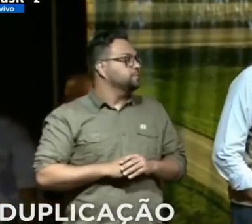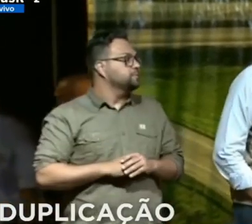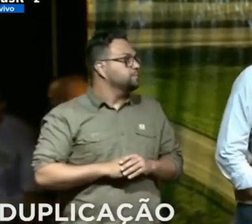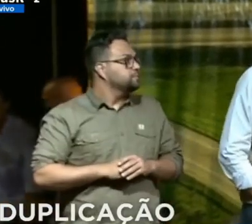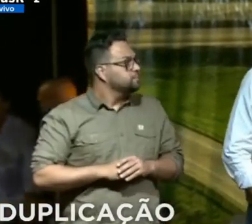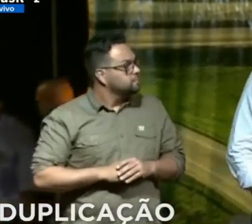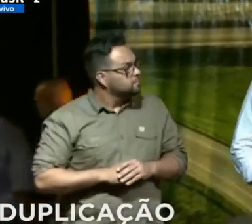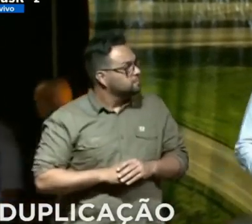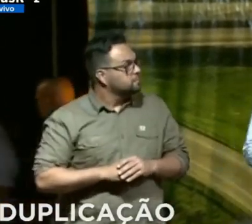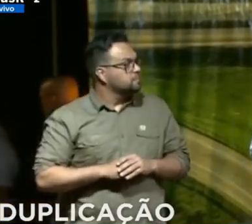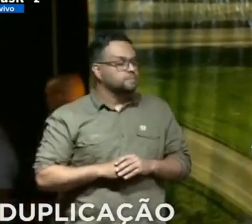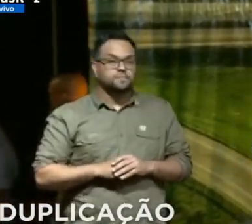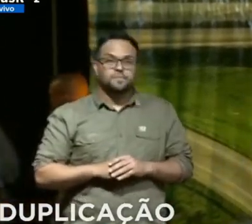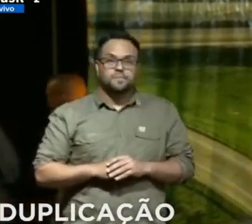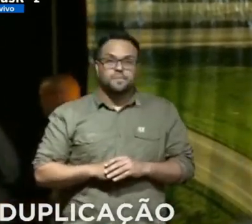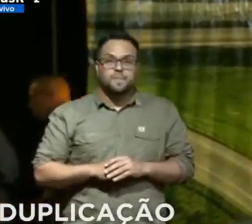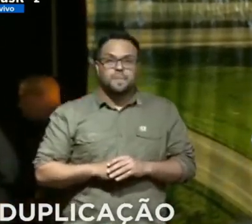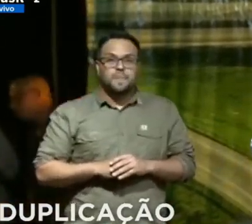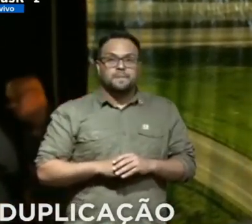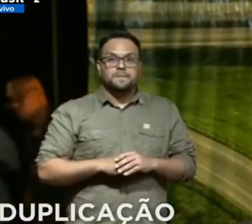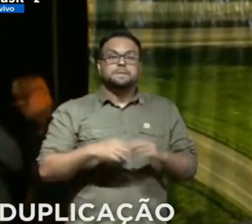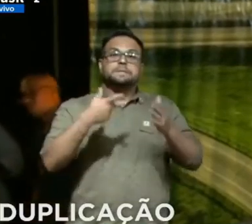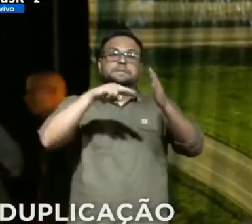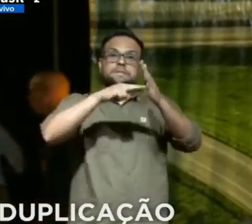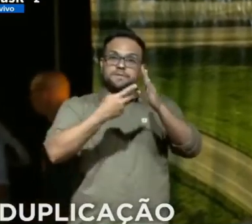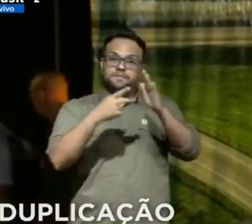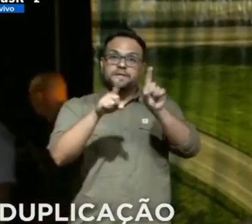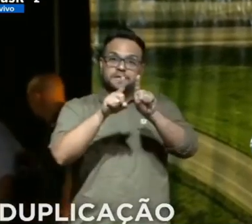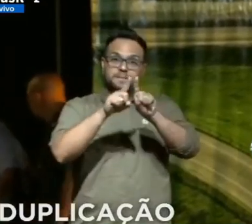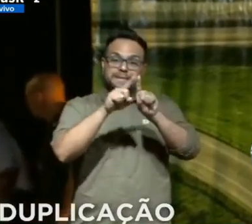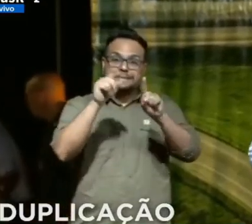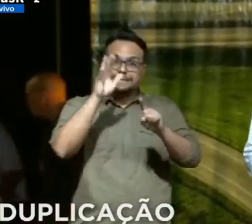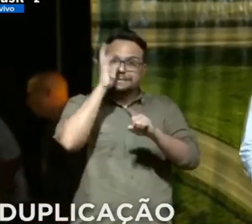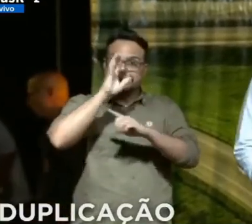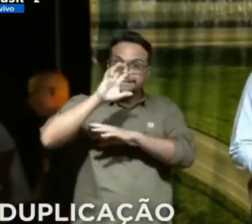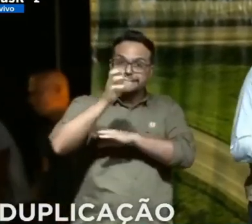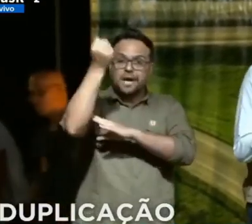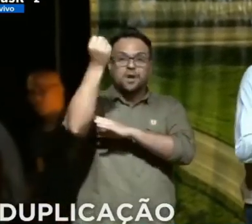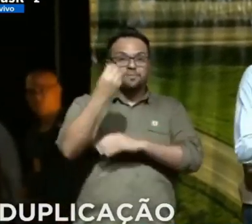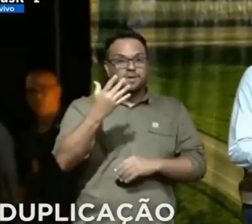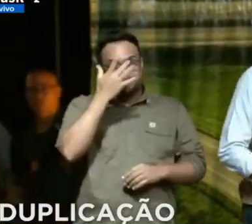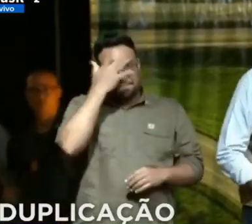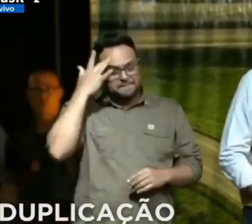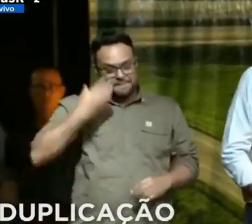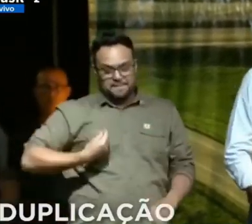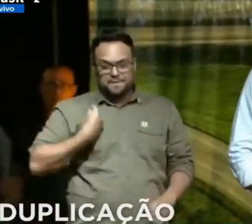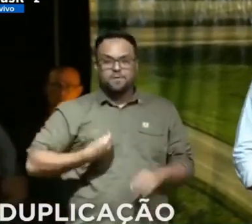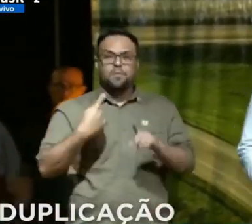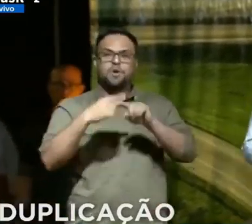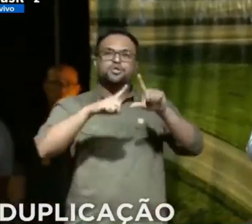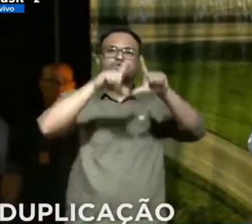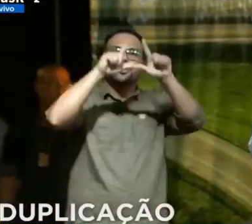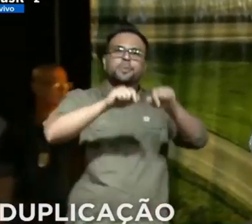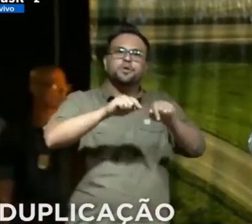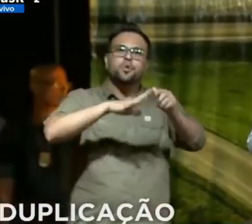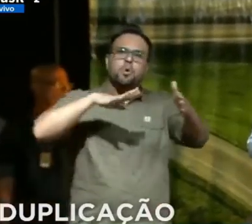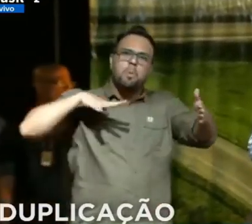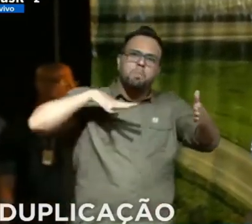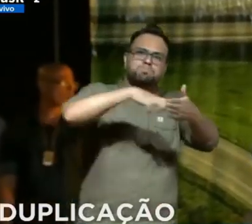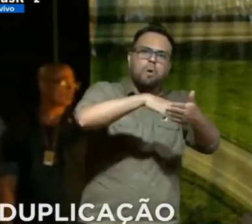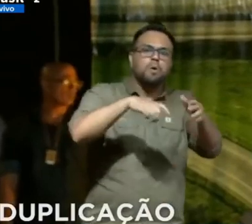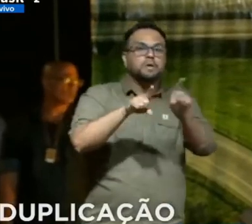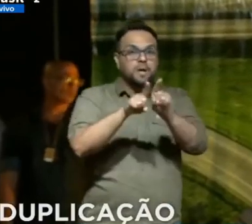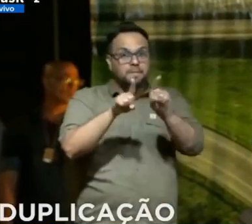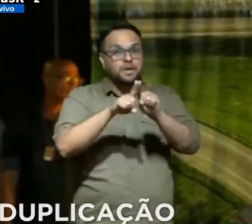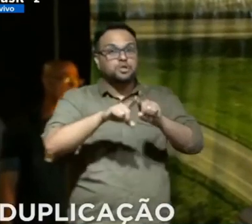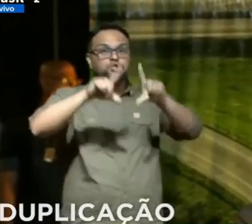Isso significa que nós estamos salvando vidas, porque rodovias duplicadas diminuem o risco de acidentes e diminuem